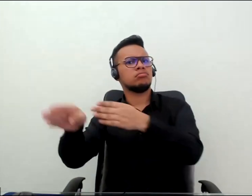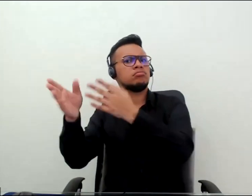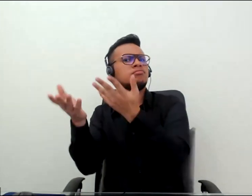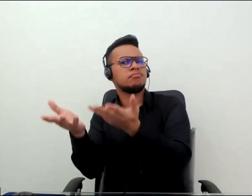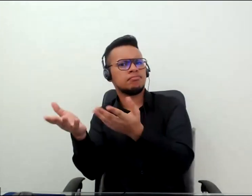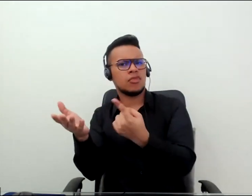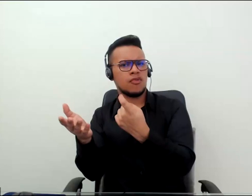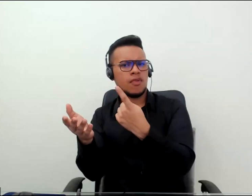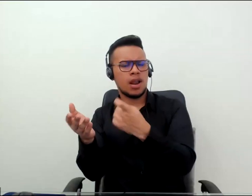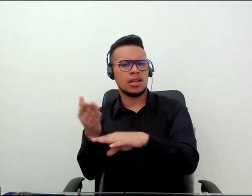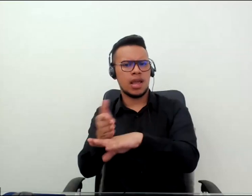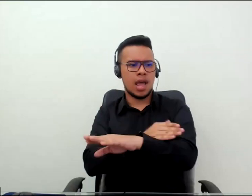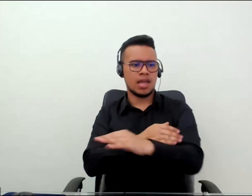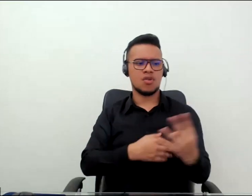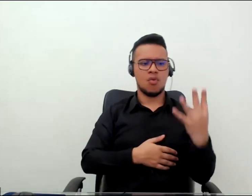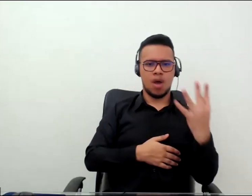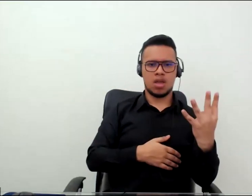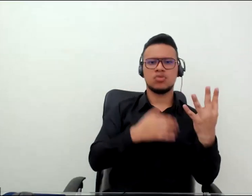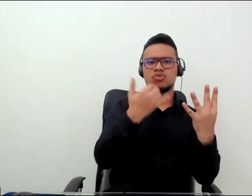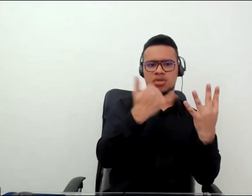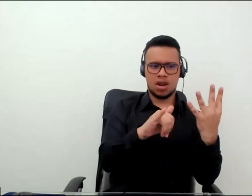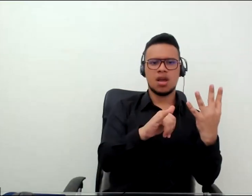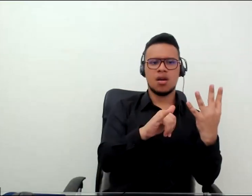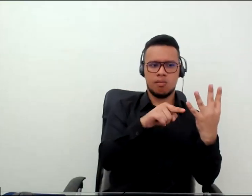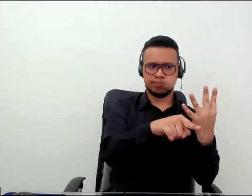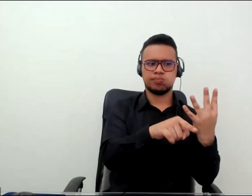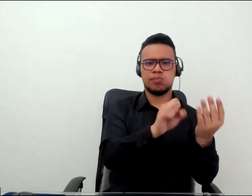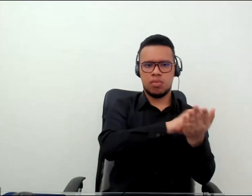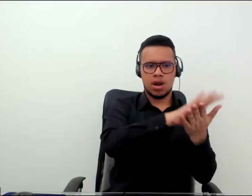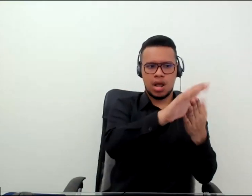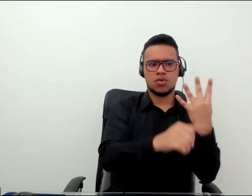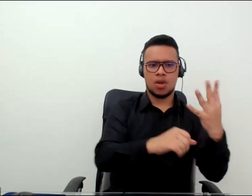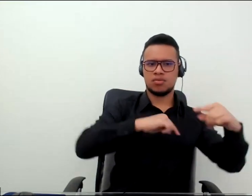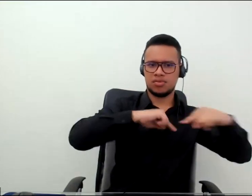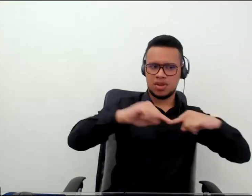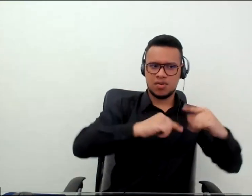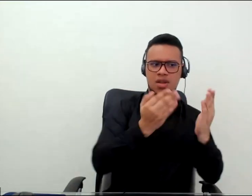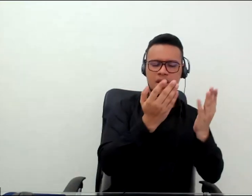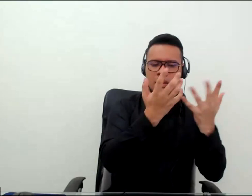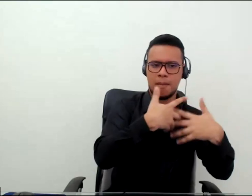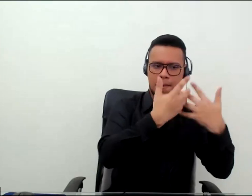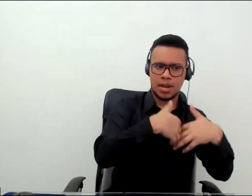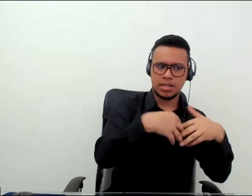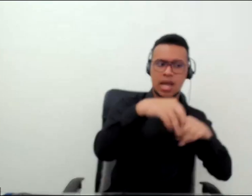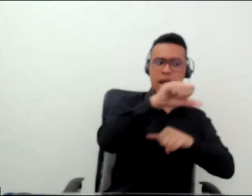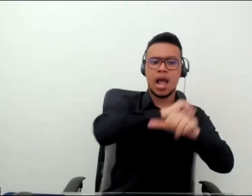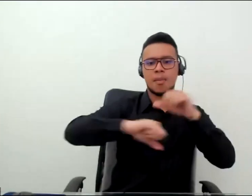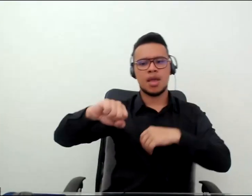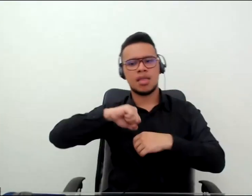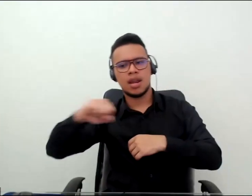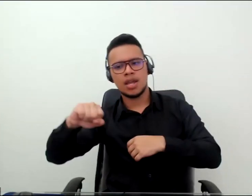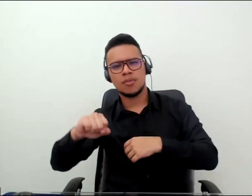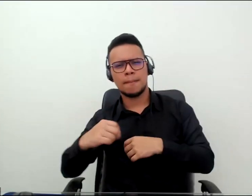ya fueron utilizados en el programa de administración de empresas señor vicerrector esto con esto daría